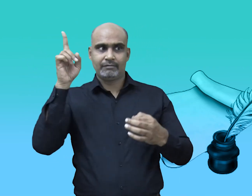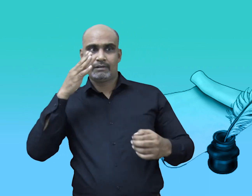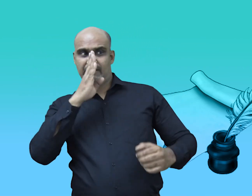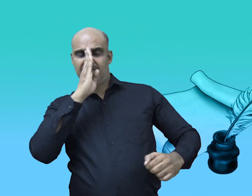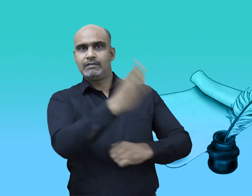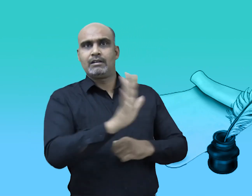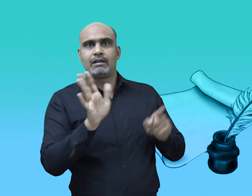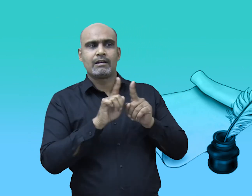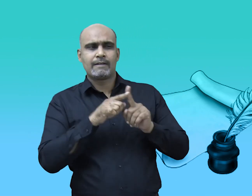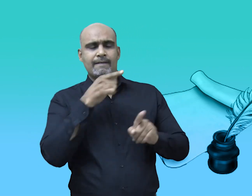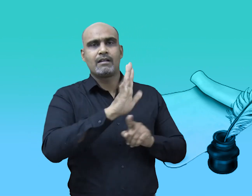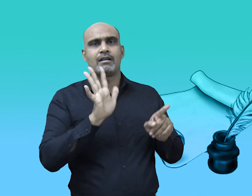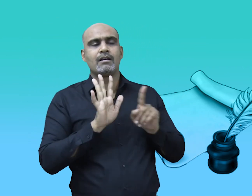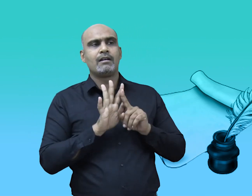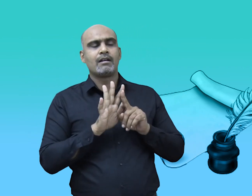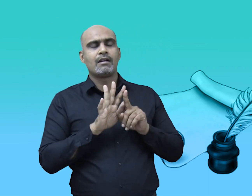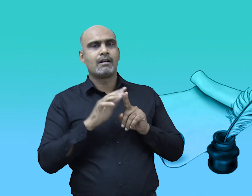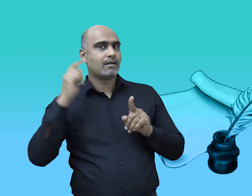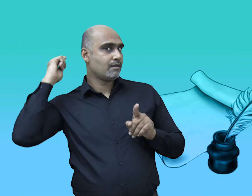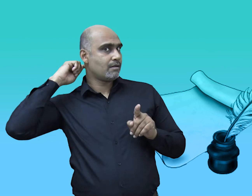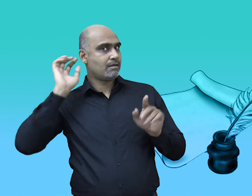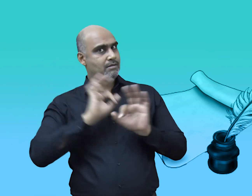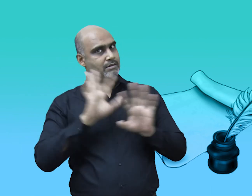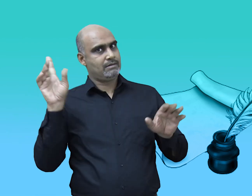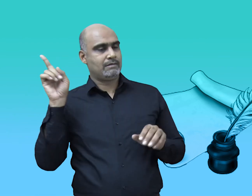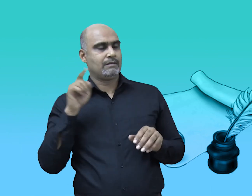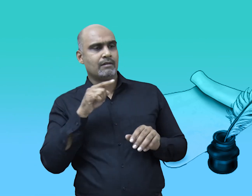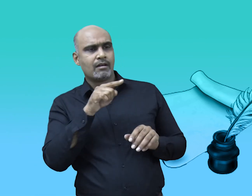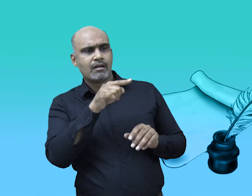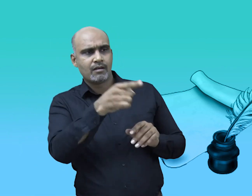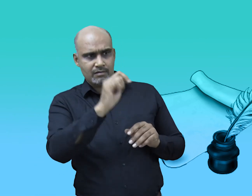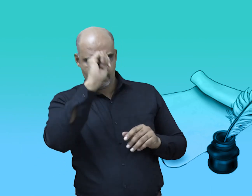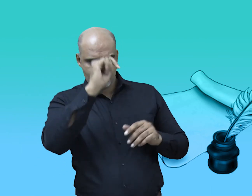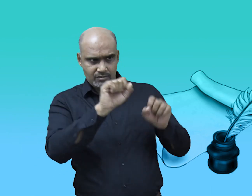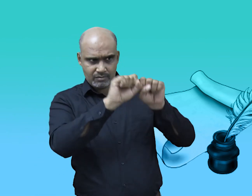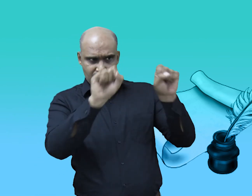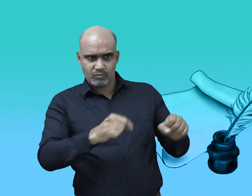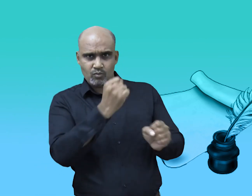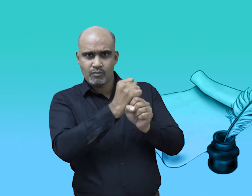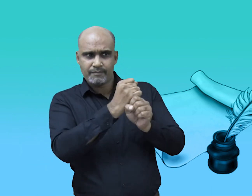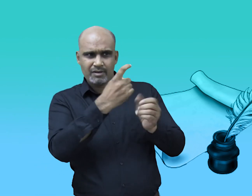के संसाधनों को लूट सके, परंतु अब वह उन देशों पर सीधे हमला नहीं